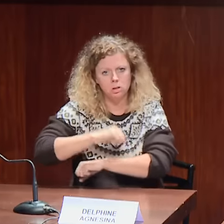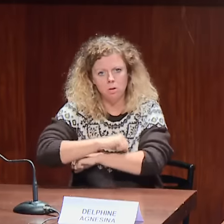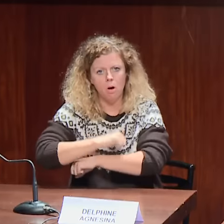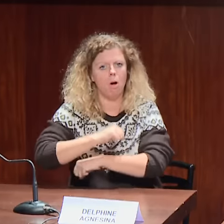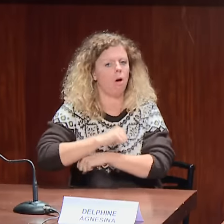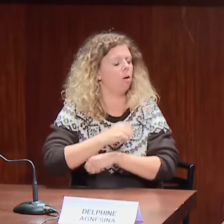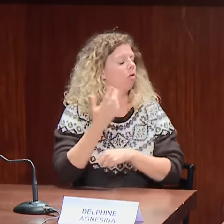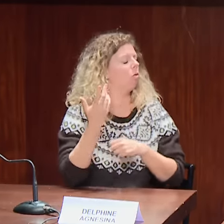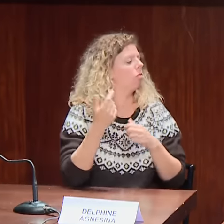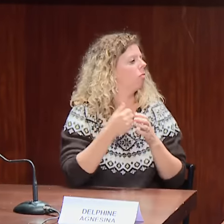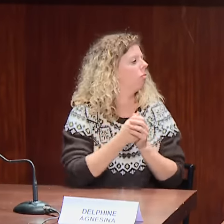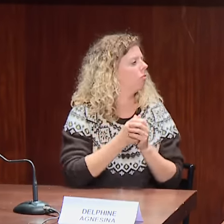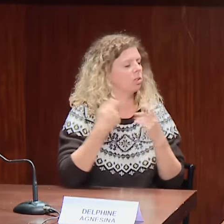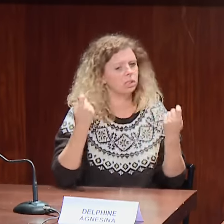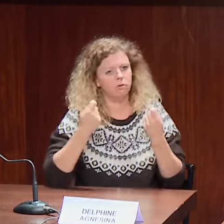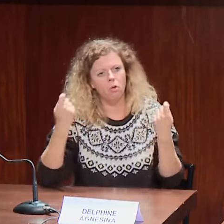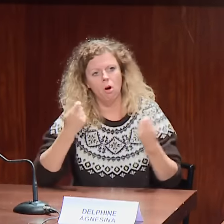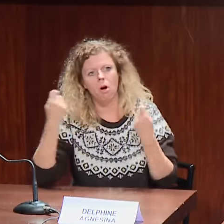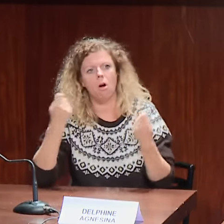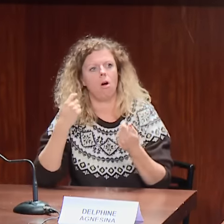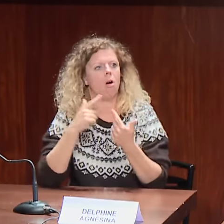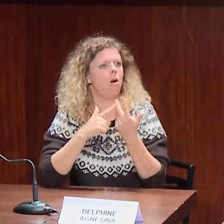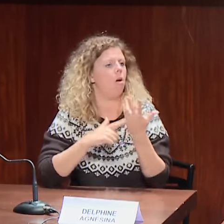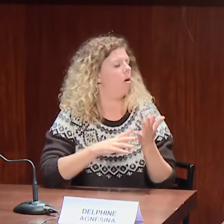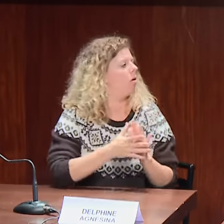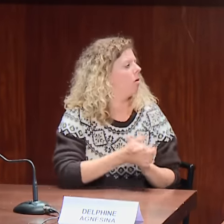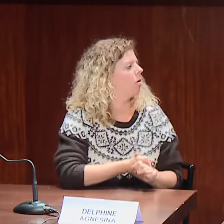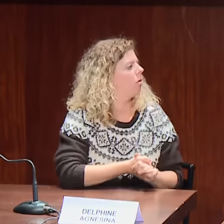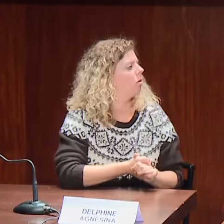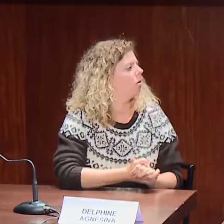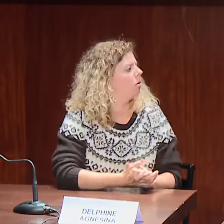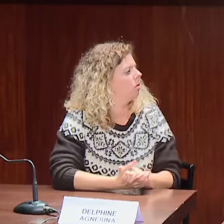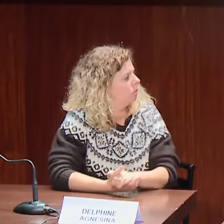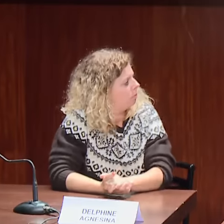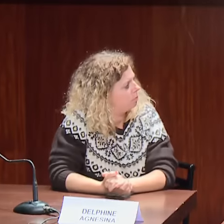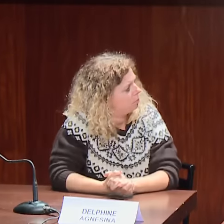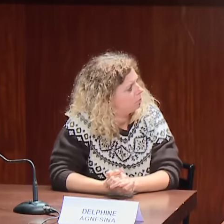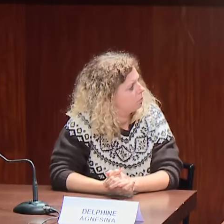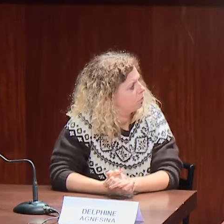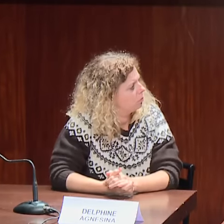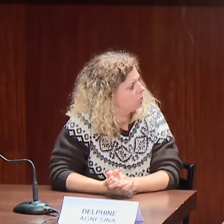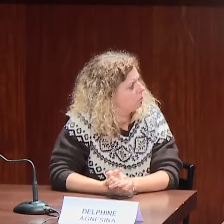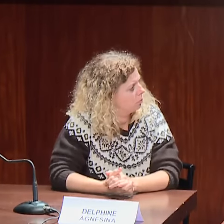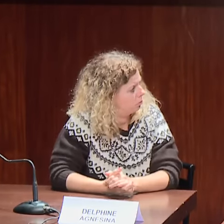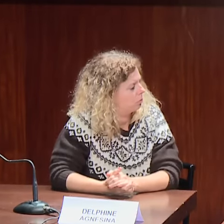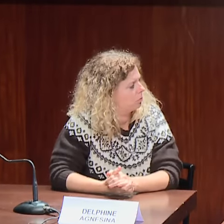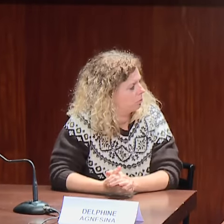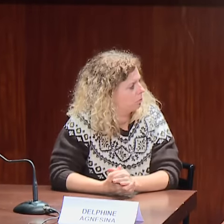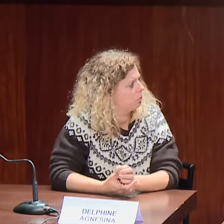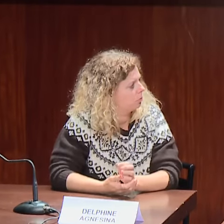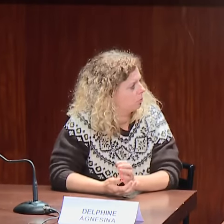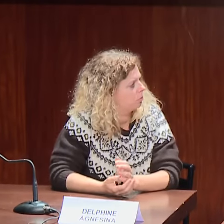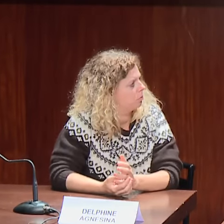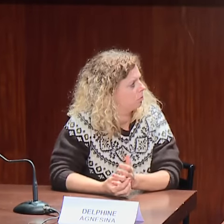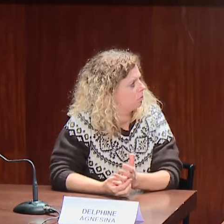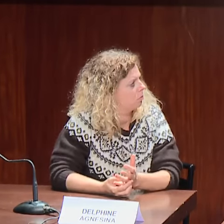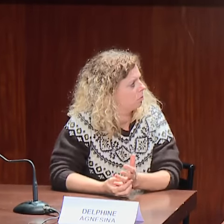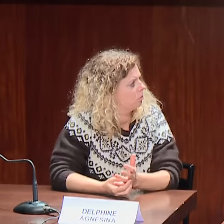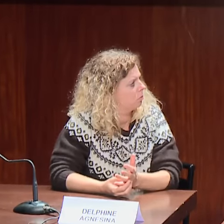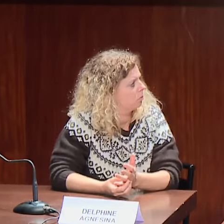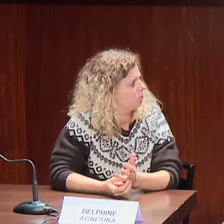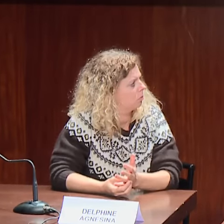des événements. On se déplace, on anime des stands dans des festivals. Alors, il y a une chose, c'est